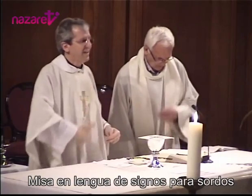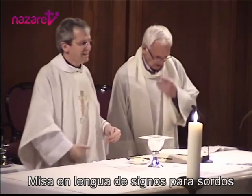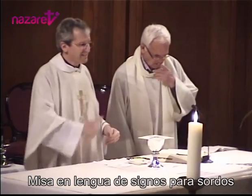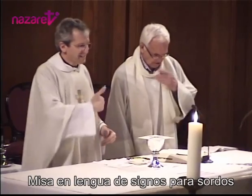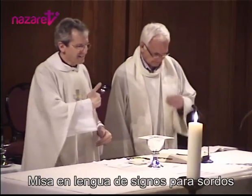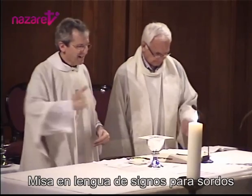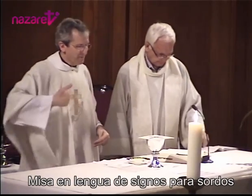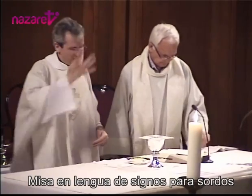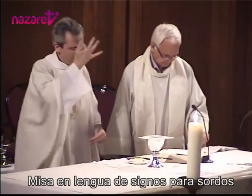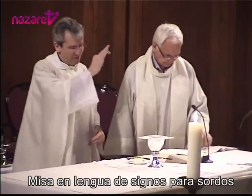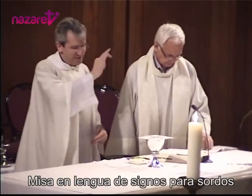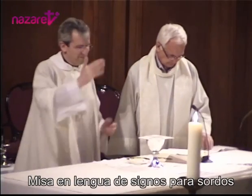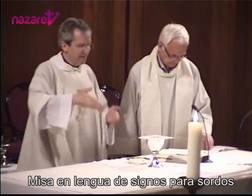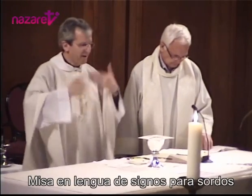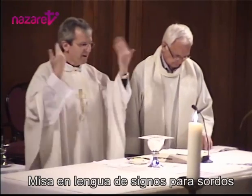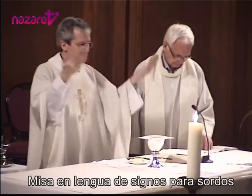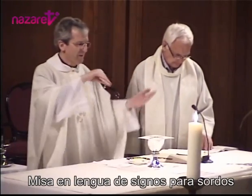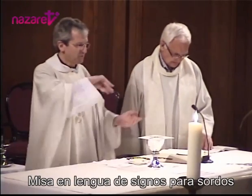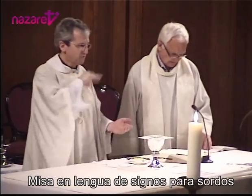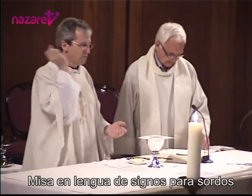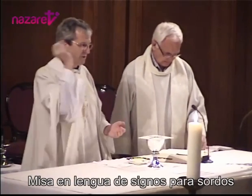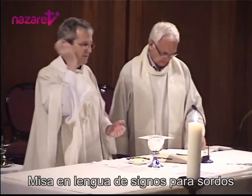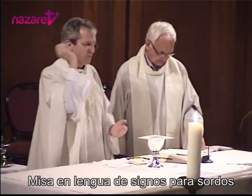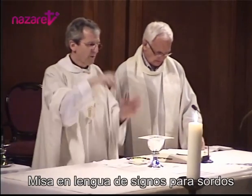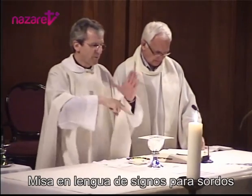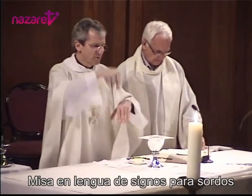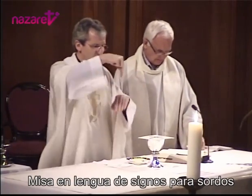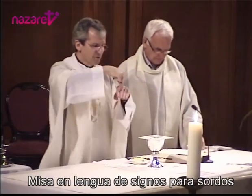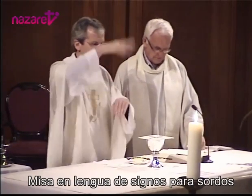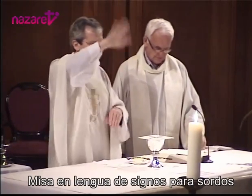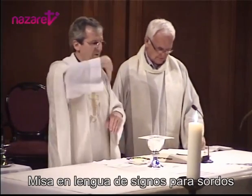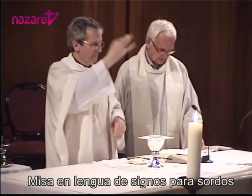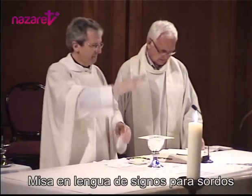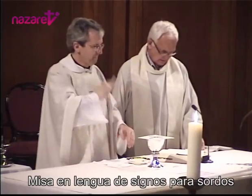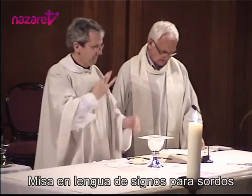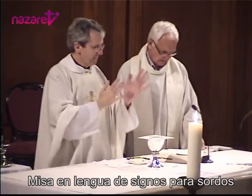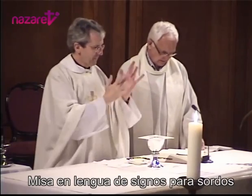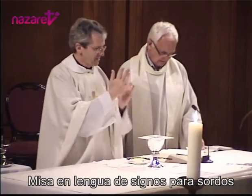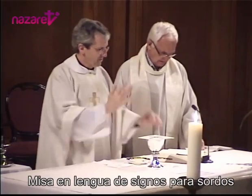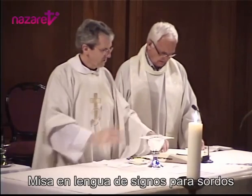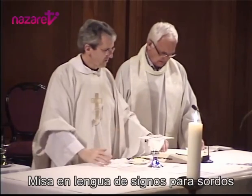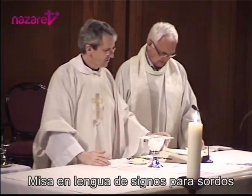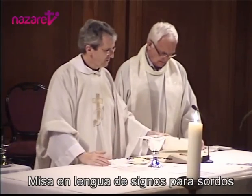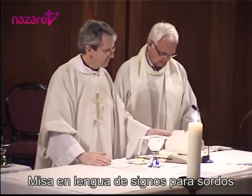Este es el sacramento de nuestra fe. Anunciamos tu muerte, proclamamos tu resurrección, ven, Señor